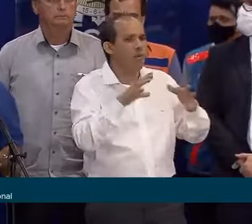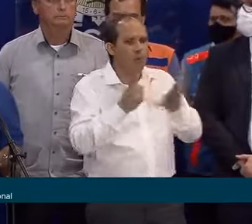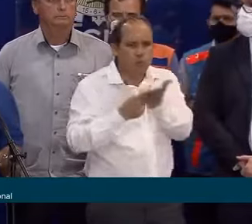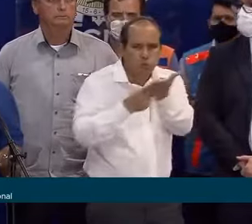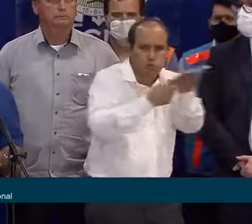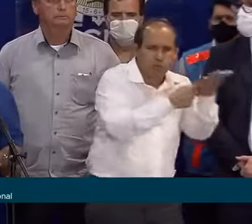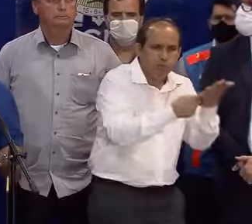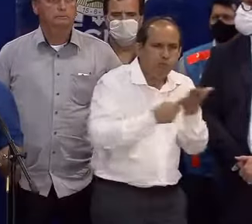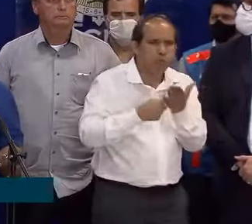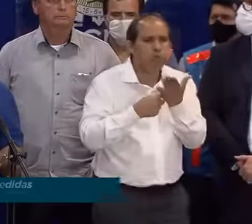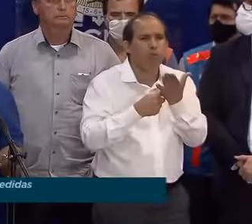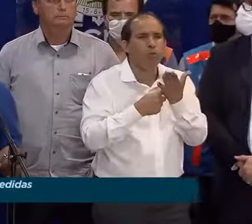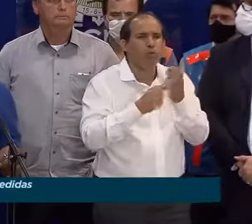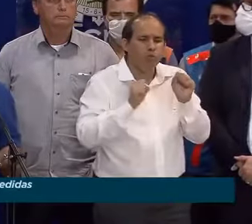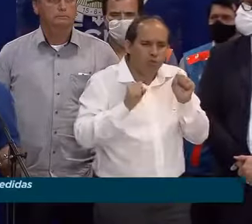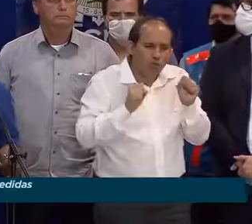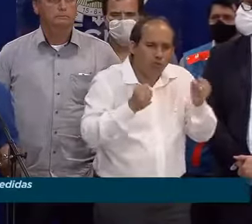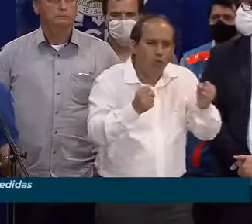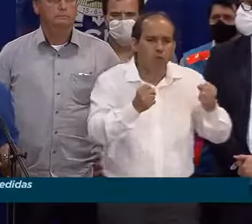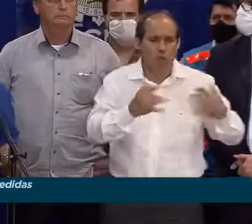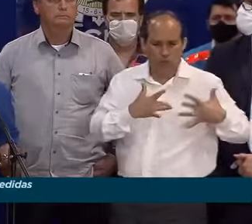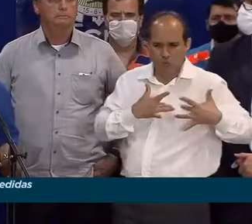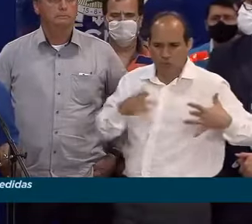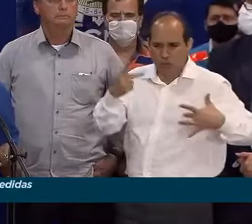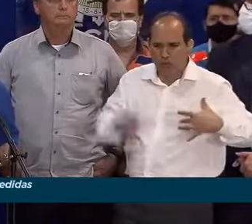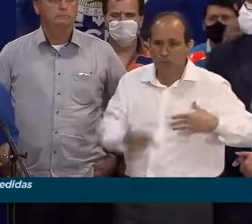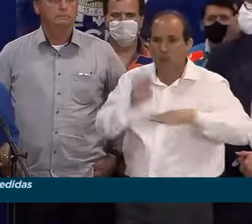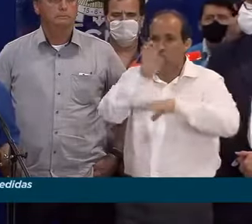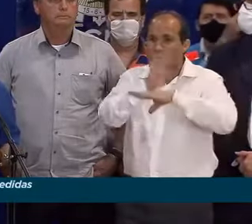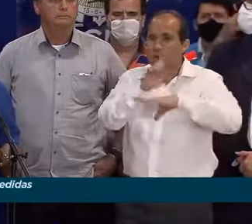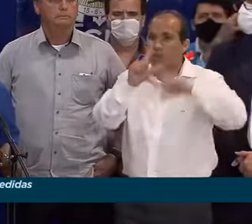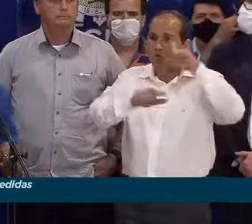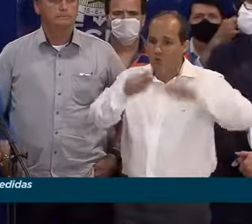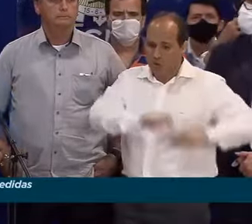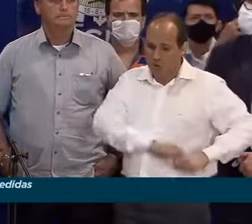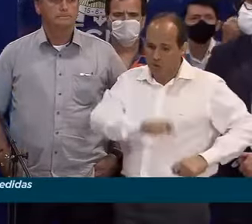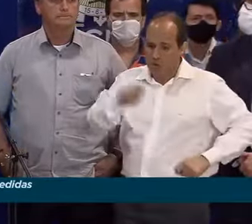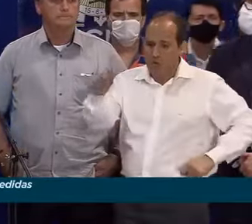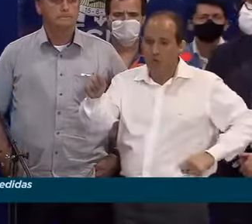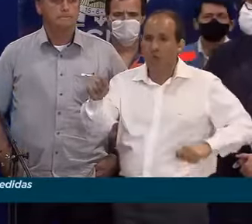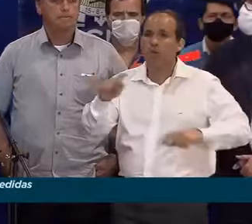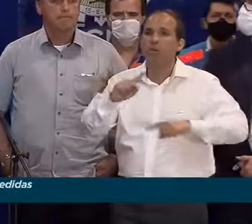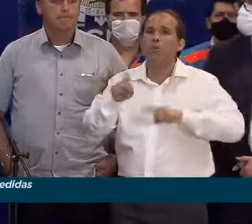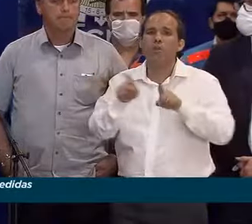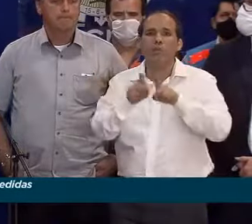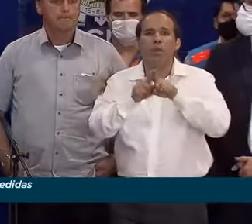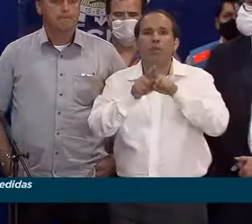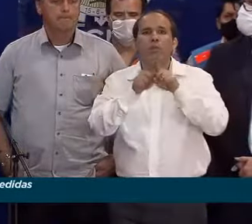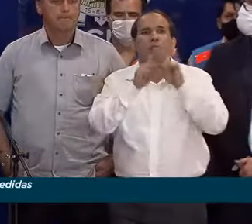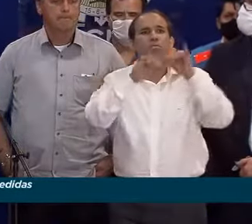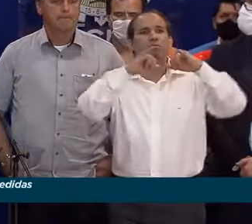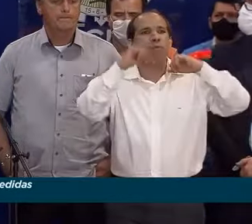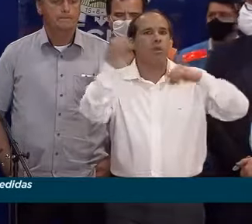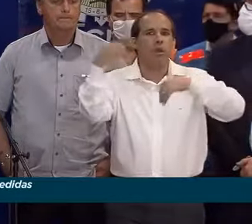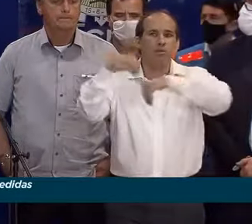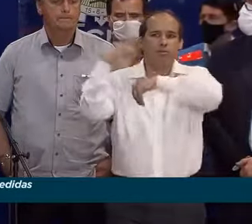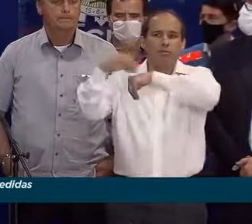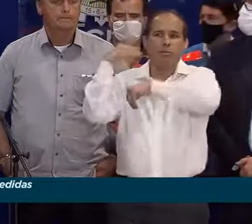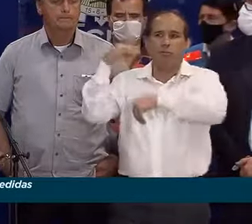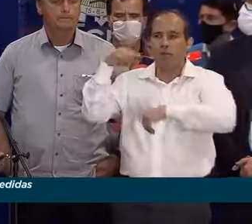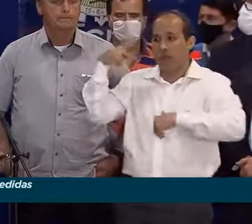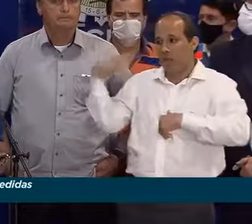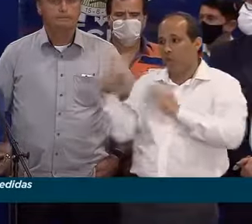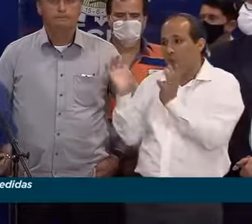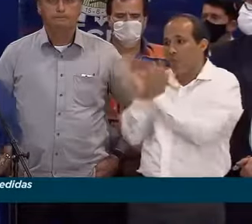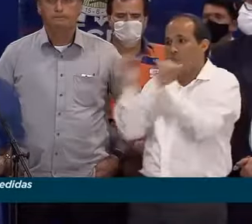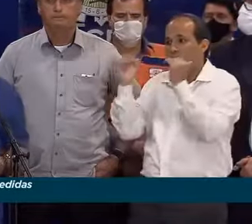aqui de solidariedade ao Estado do Acre, que chegou aos ouvidos das autoridades da República, em especial ao